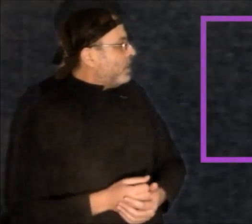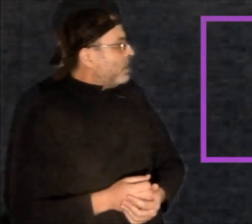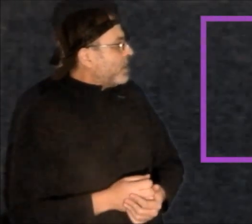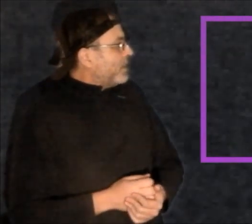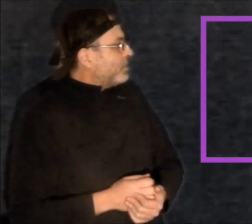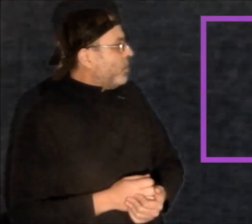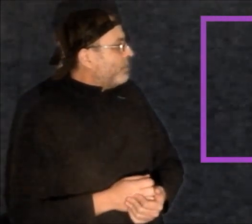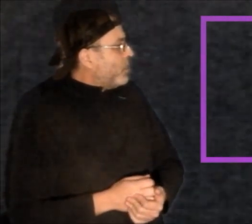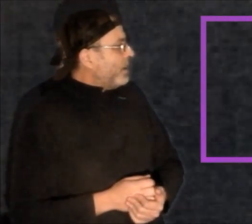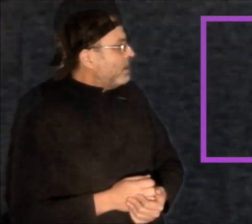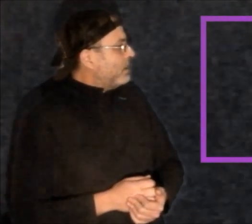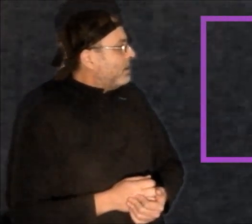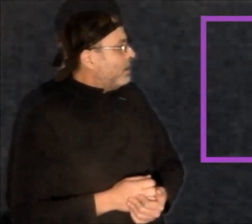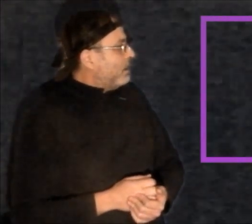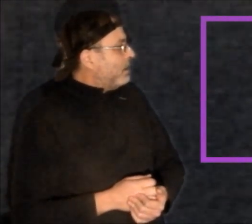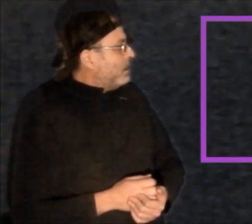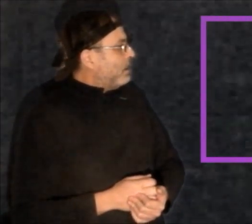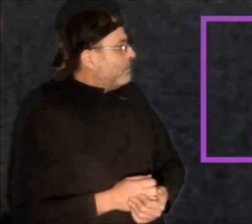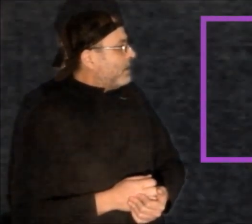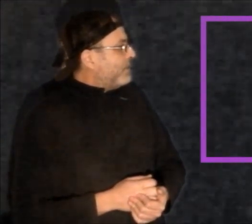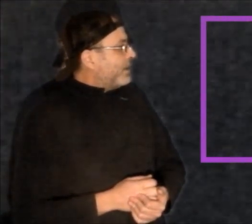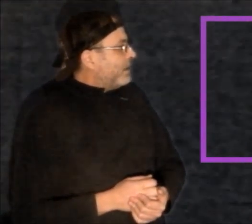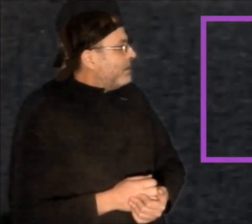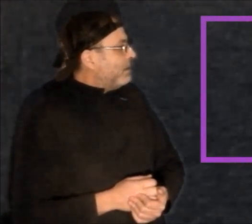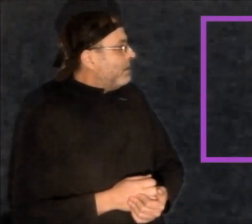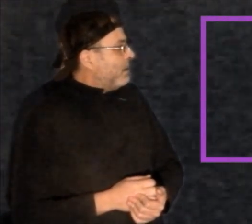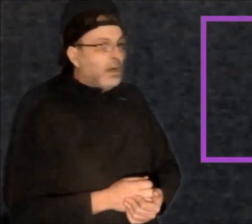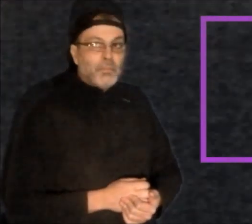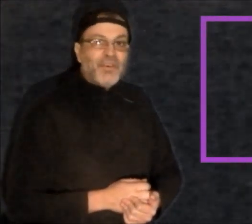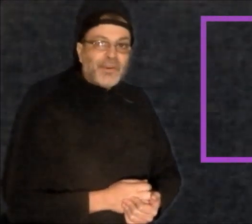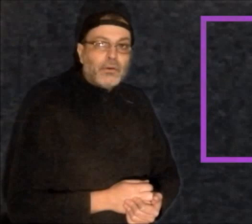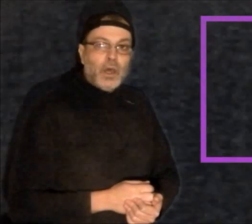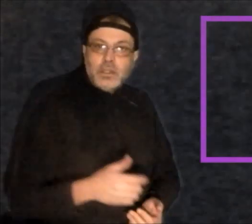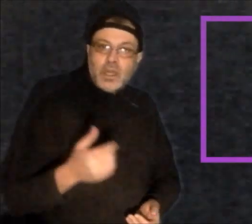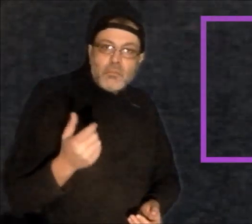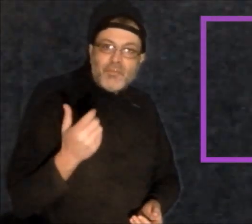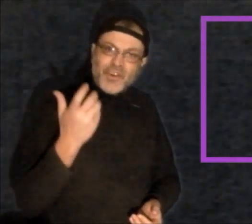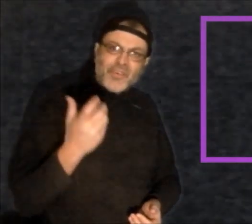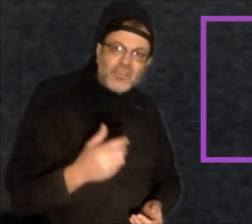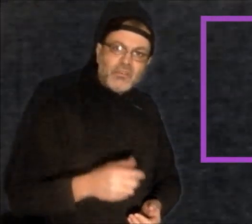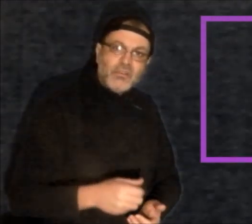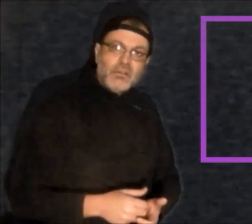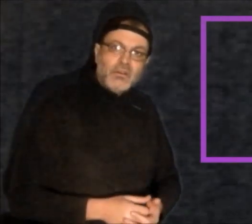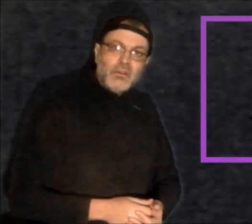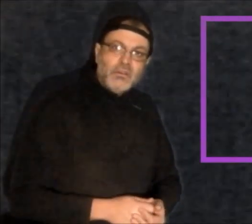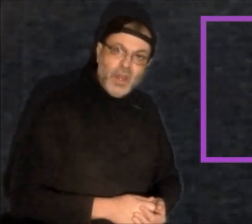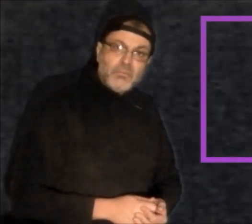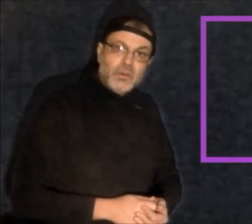نأخذ ثلاثة حروف أخرى. مفر مفر أين المفر؟